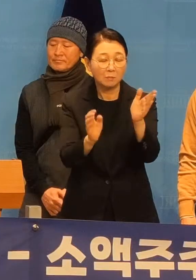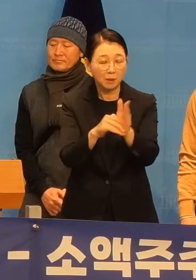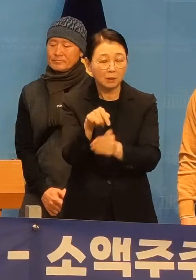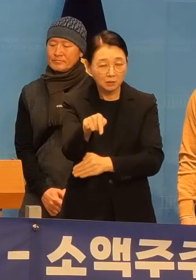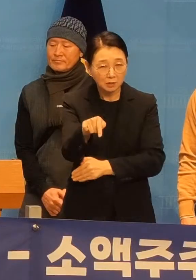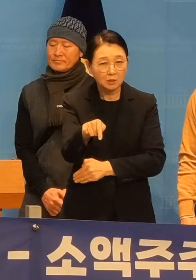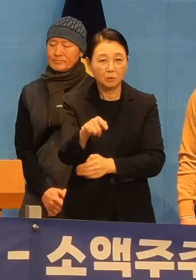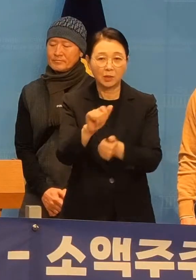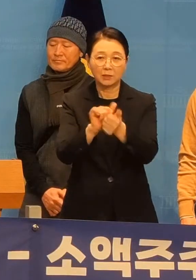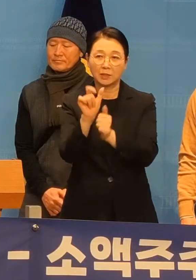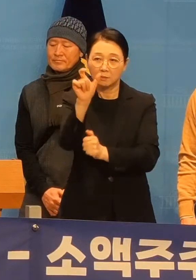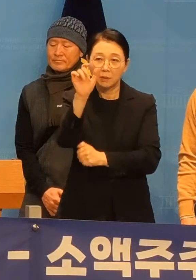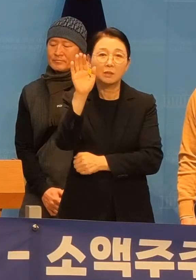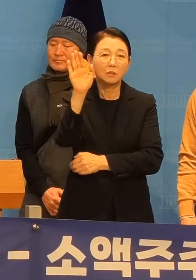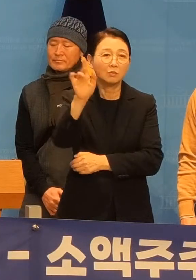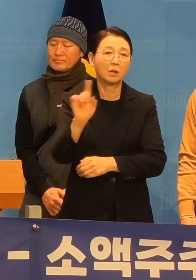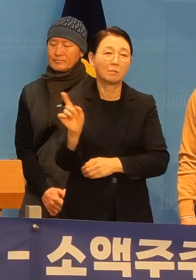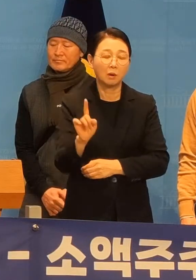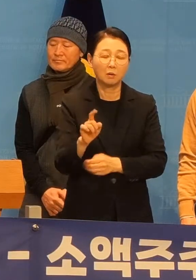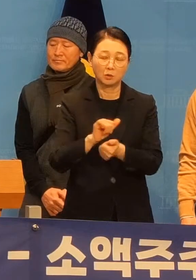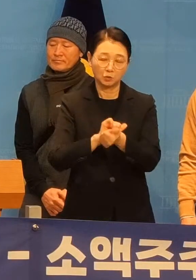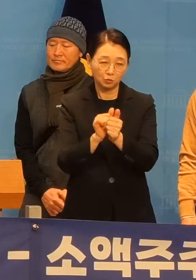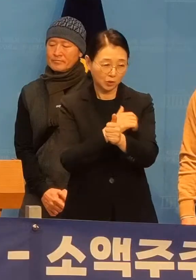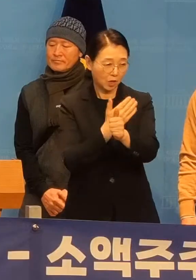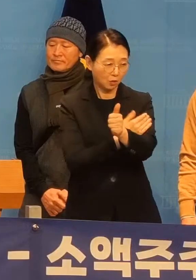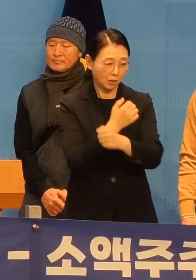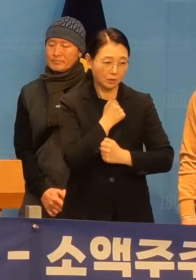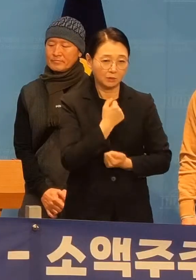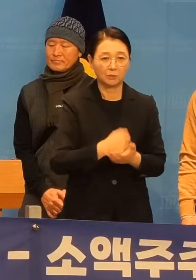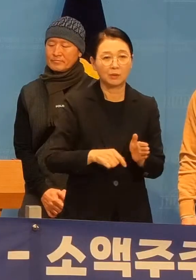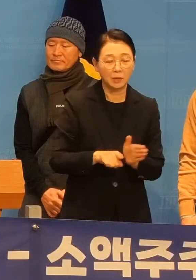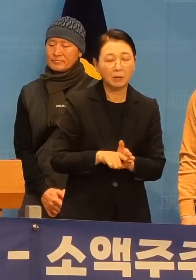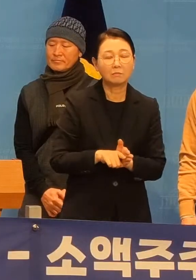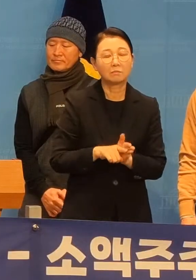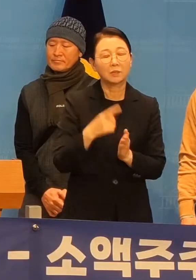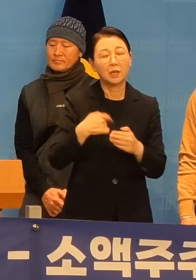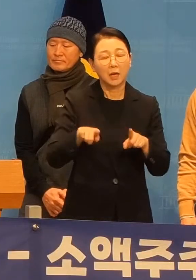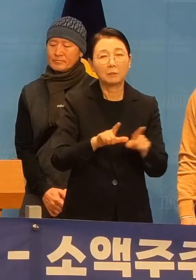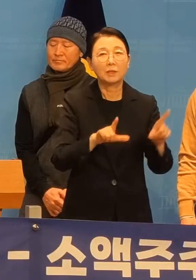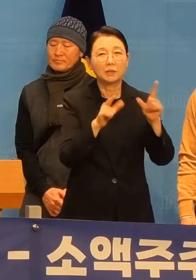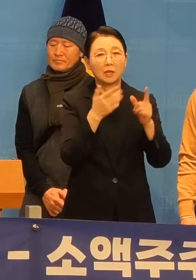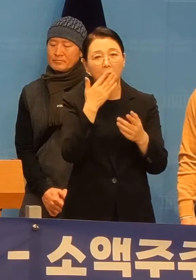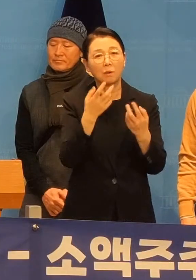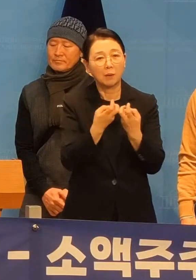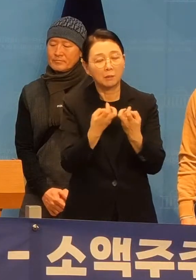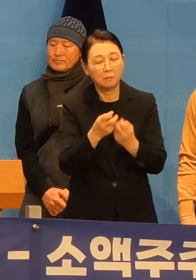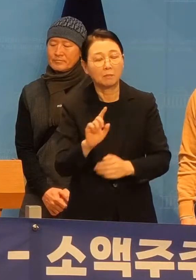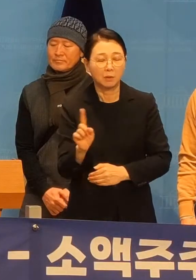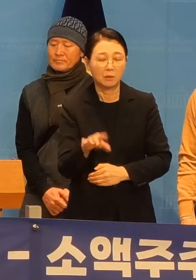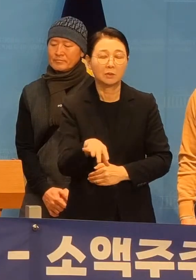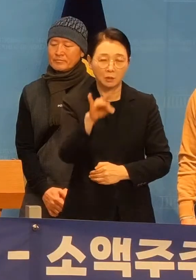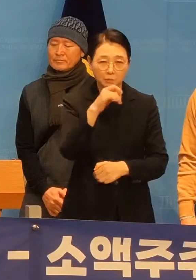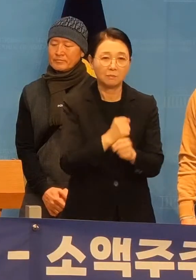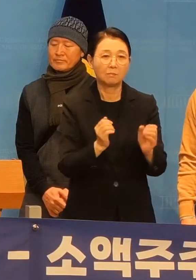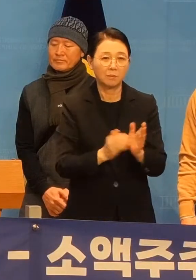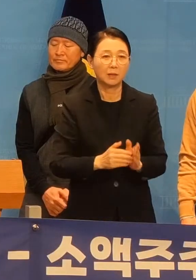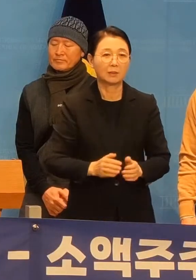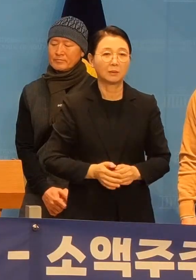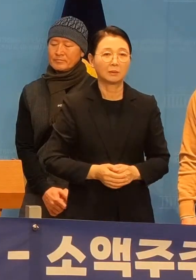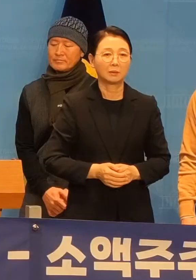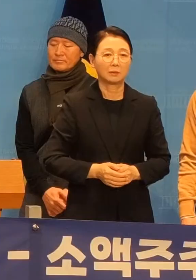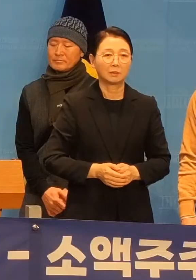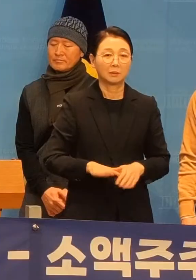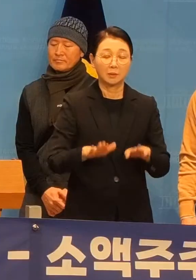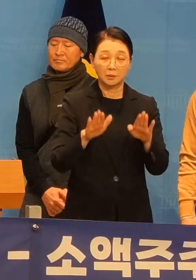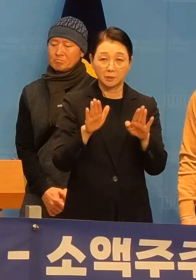상장 폐지 이후에도 주주의 권리를 지키기 위한 상생의 해법을 처음으로 마련했습니다.